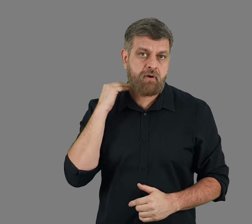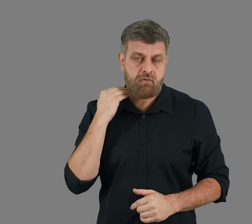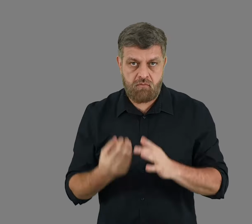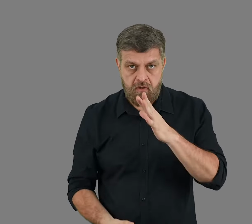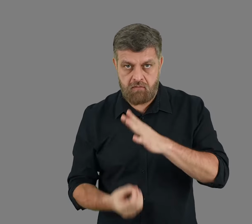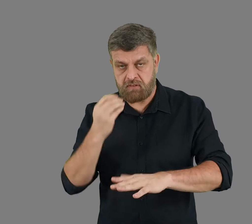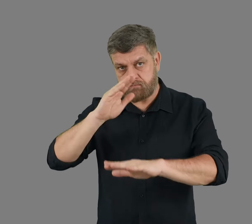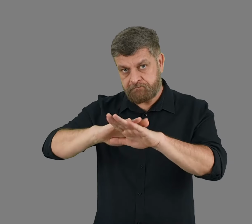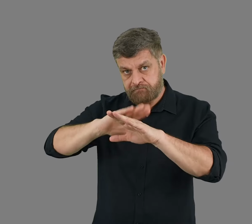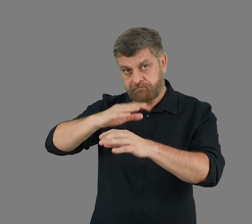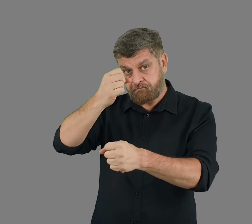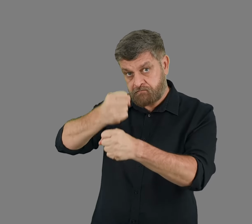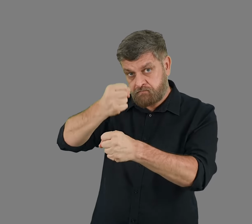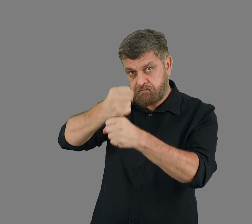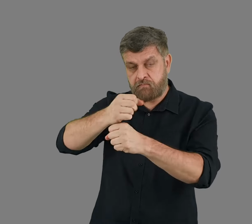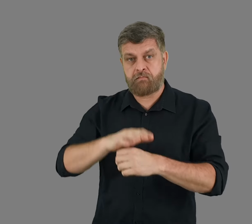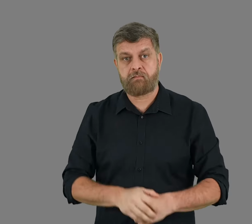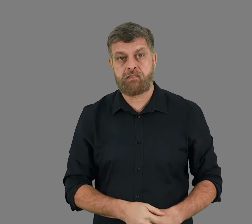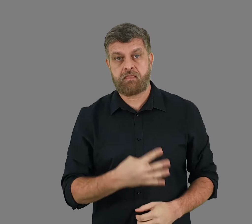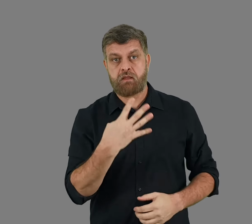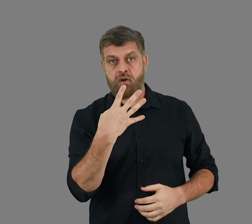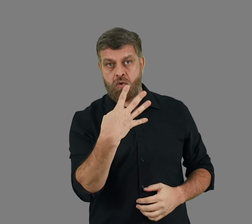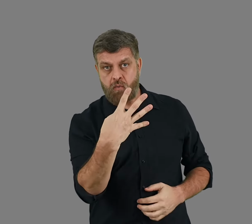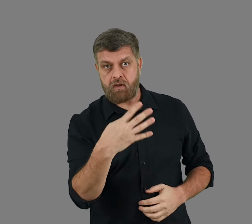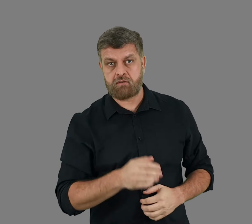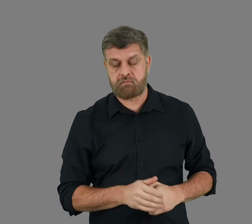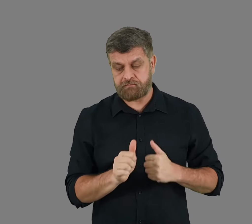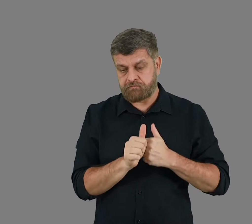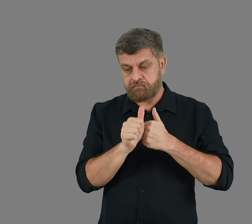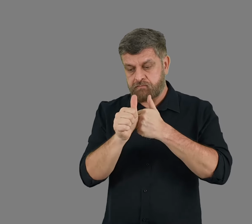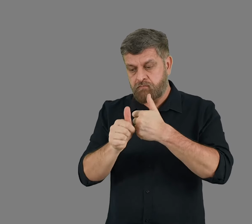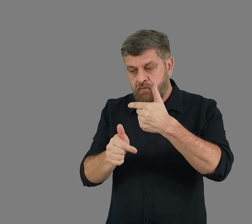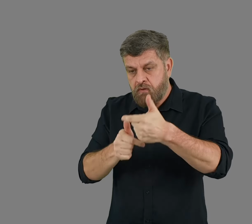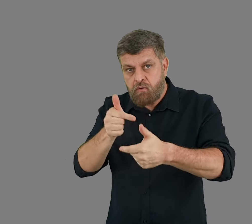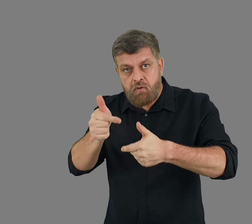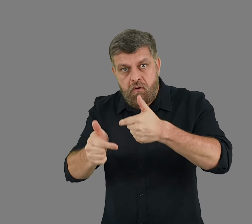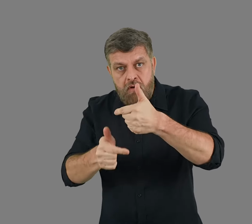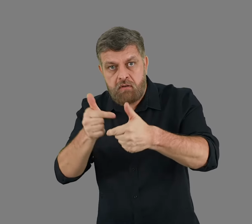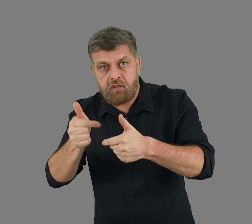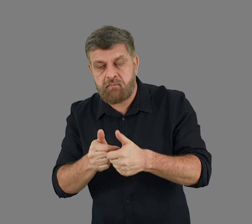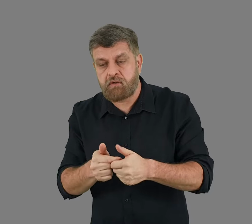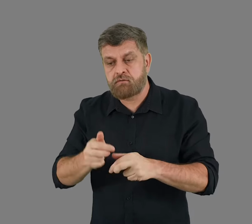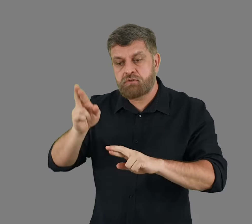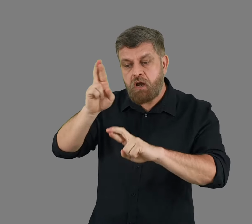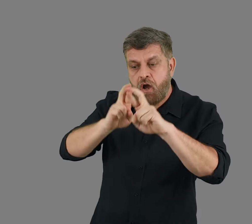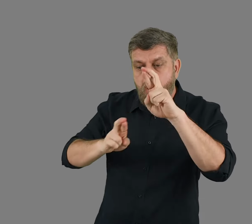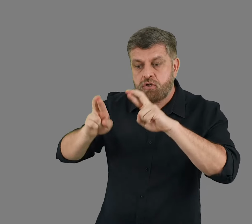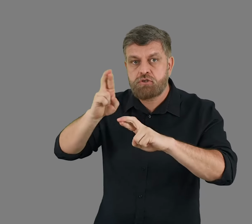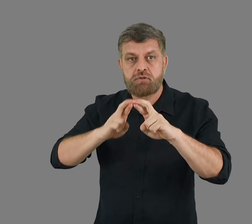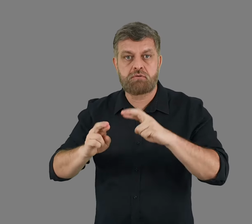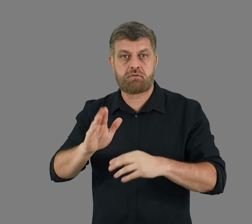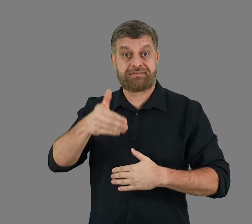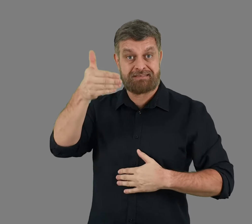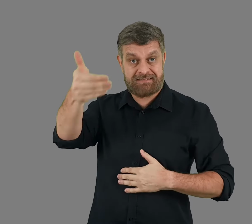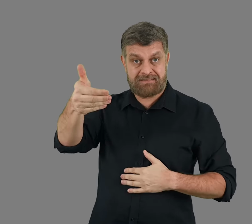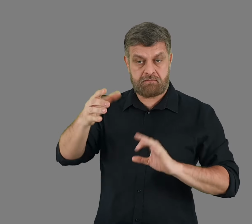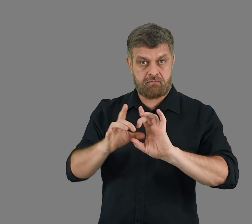SUCAMP. 4. Acompanhar o trabalho de eventuais auditores externos independentes.